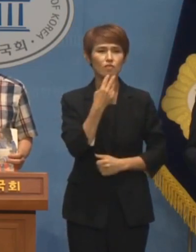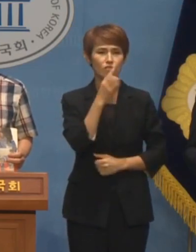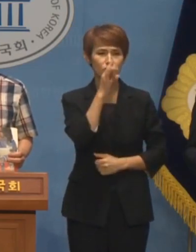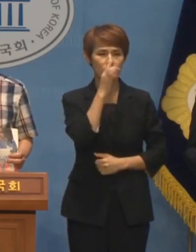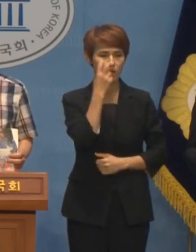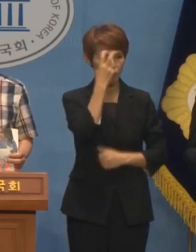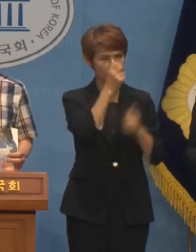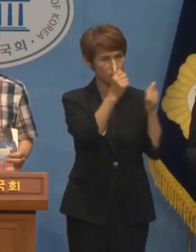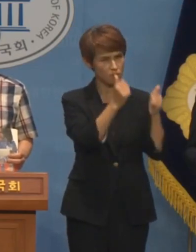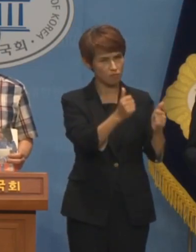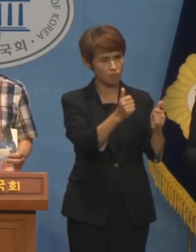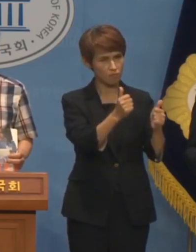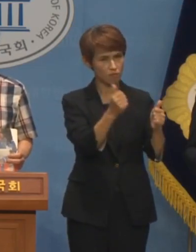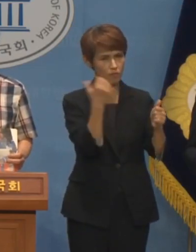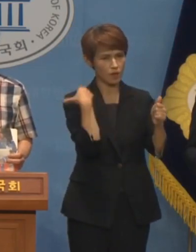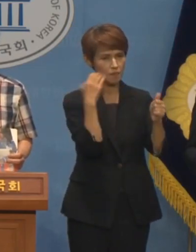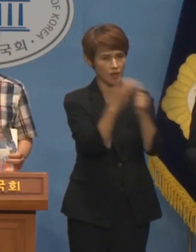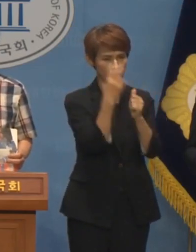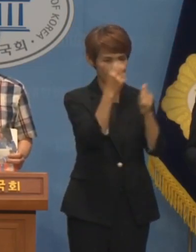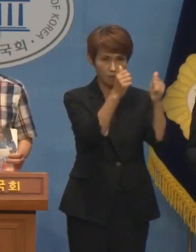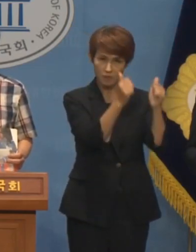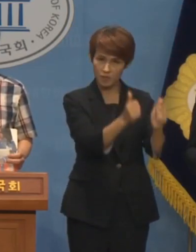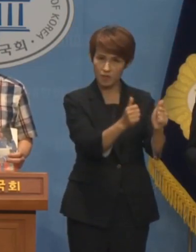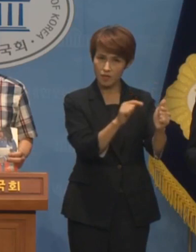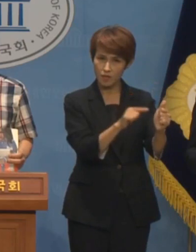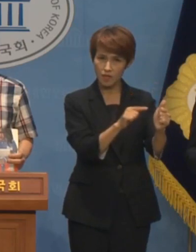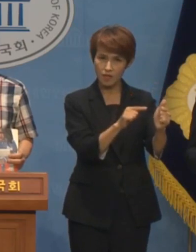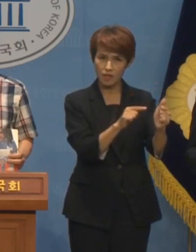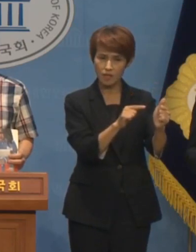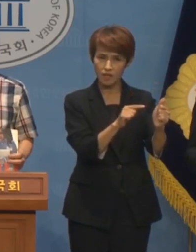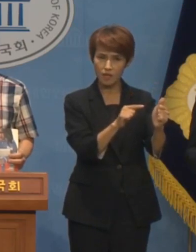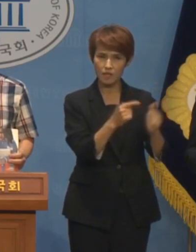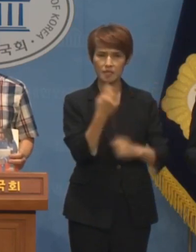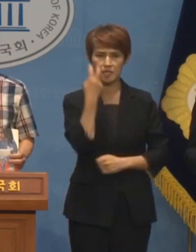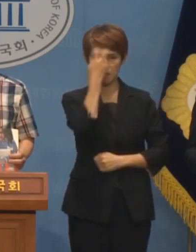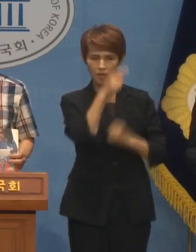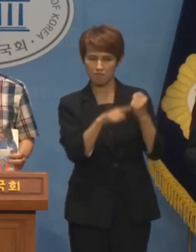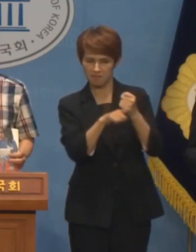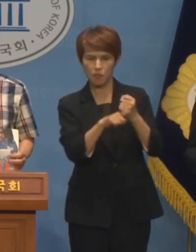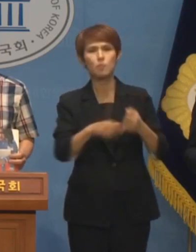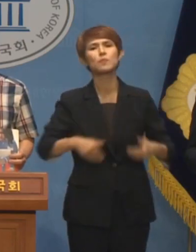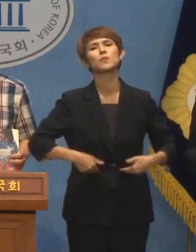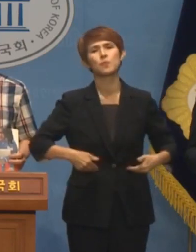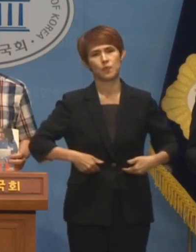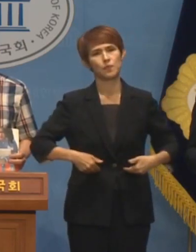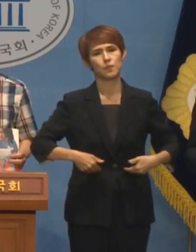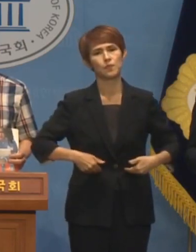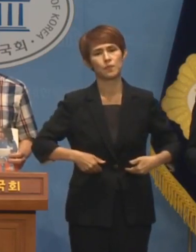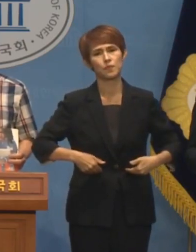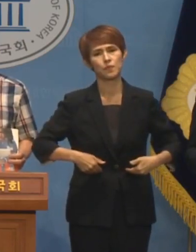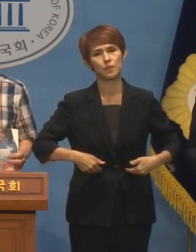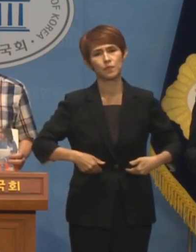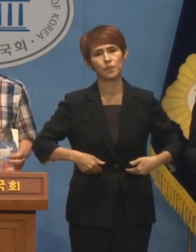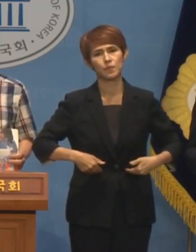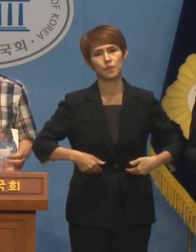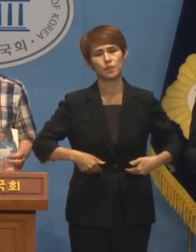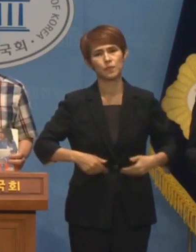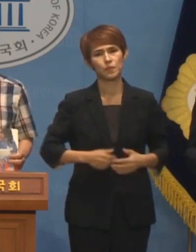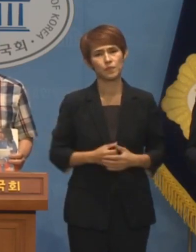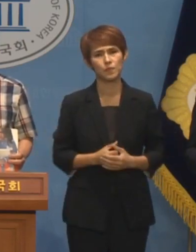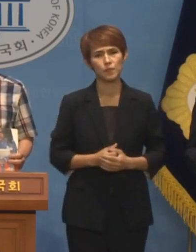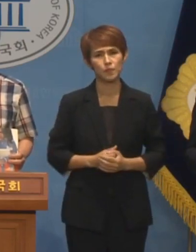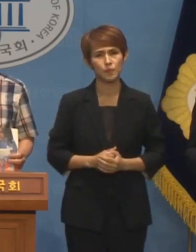서울중앙지검과 담당 검사들을 감사해야 되지 않나, 조사해야 되지 않나, 그런 생각이